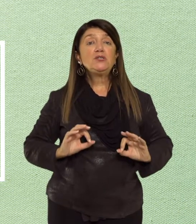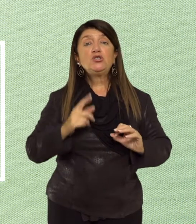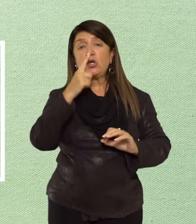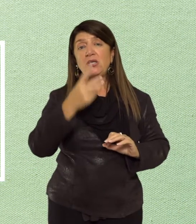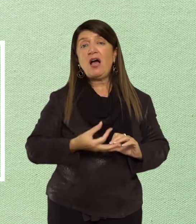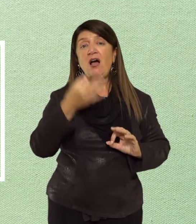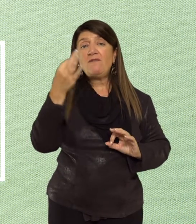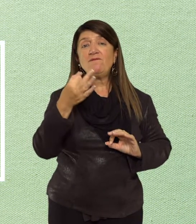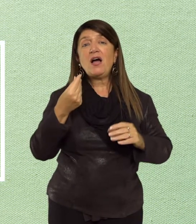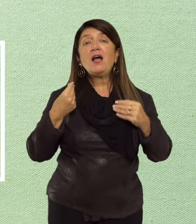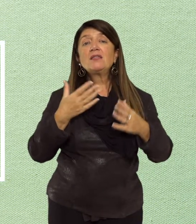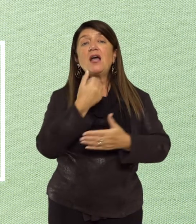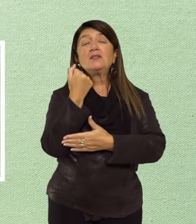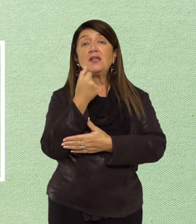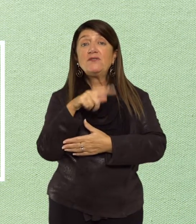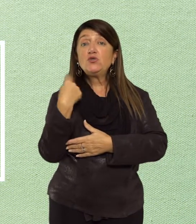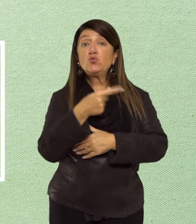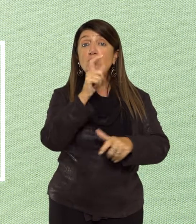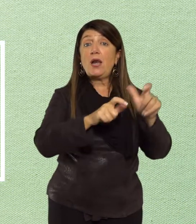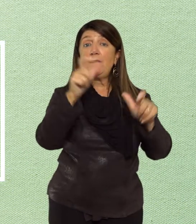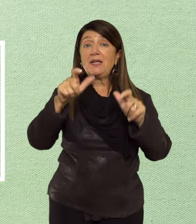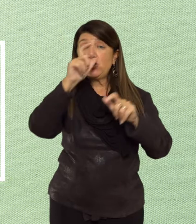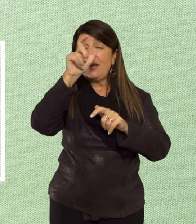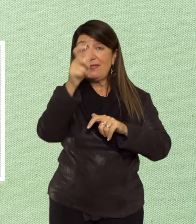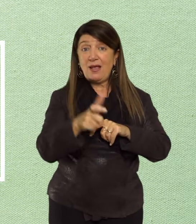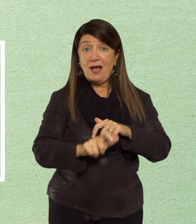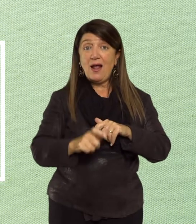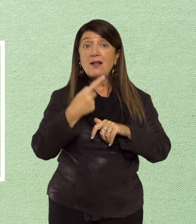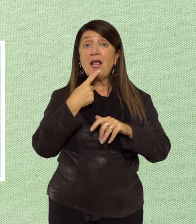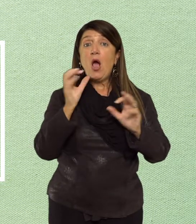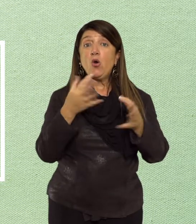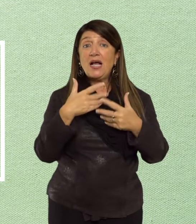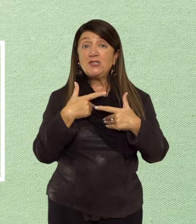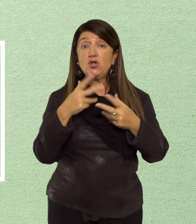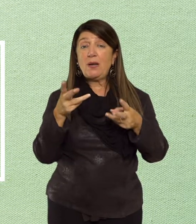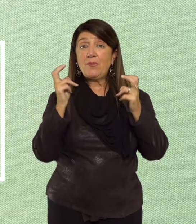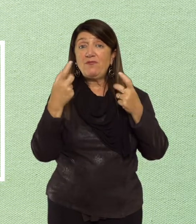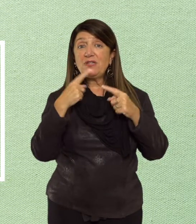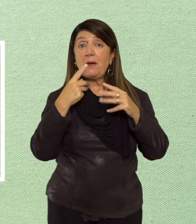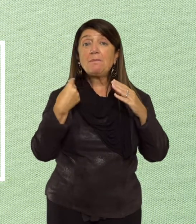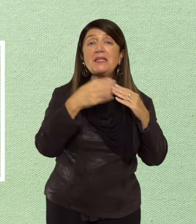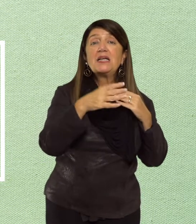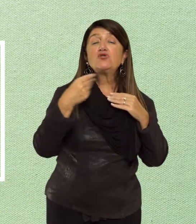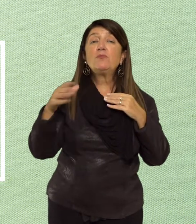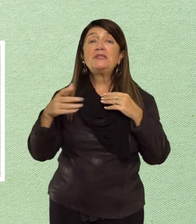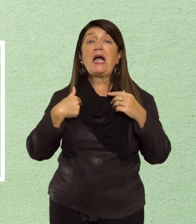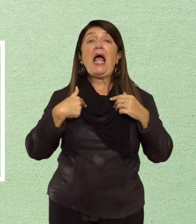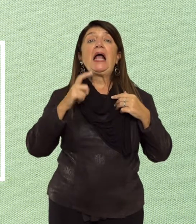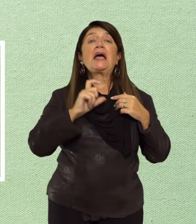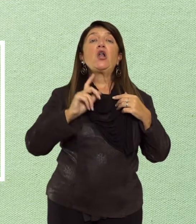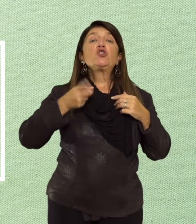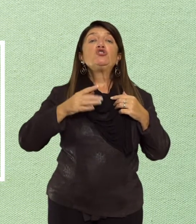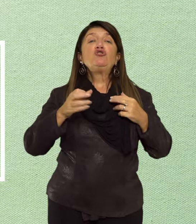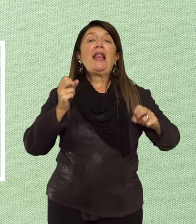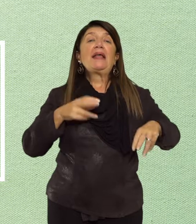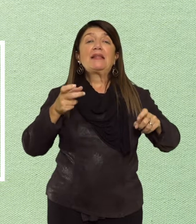anche sotto questa veste, in modo tale da non mandare solo più dei messaggi da Carlotta Gilli atleta, ma anche da Carlotta Gilli